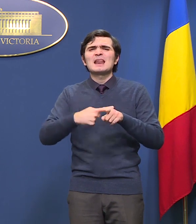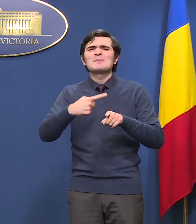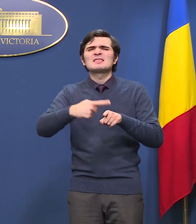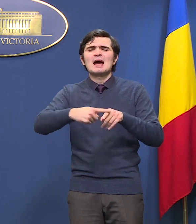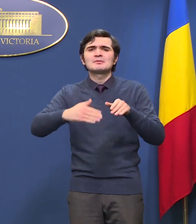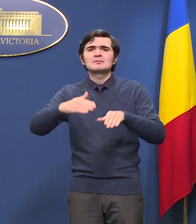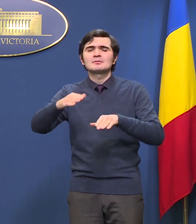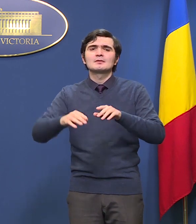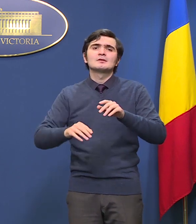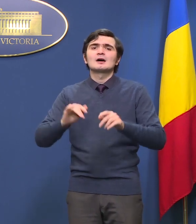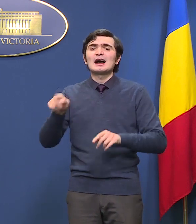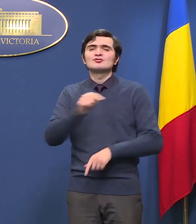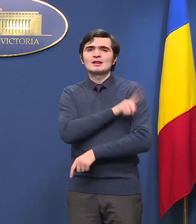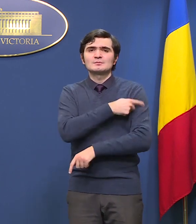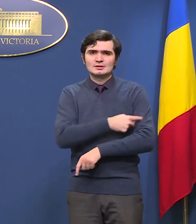infectați cu